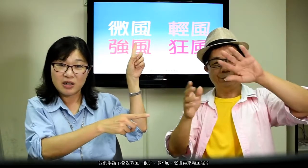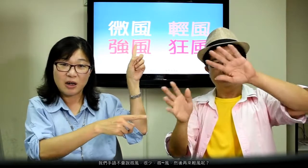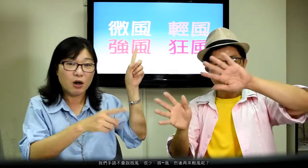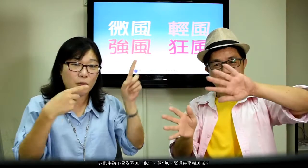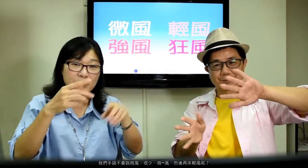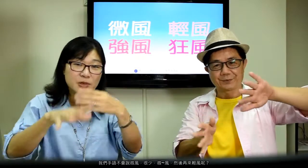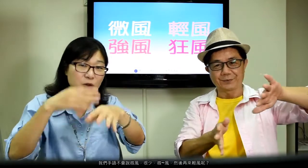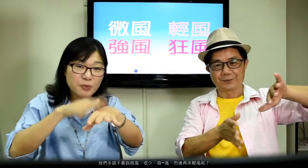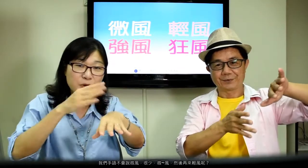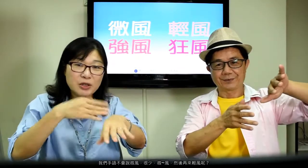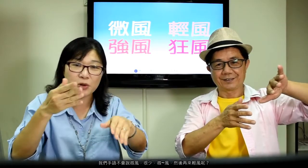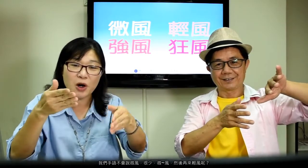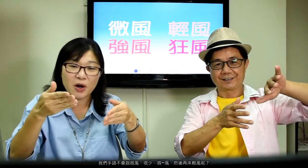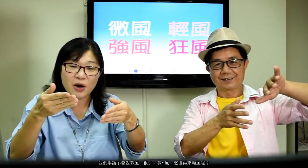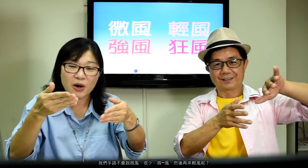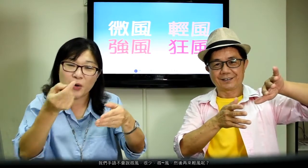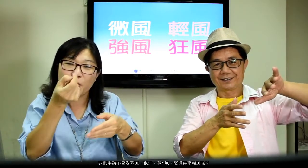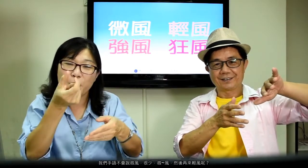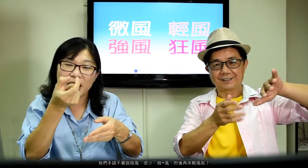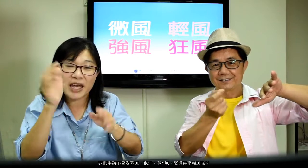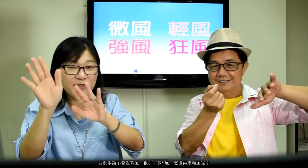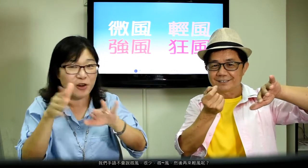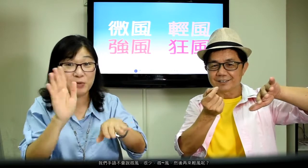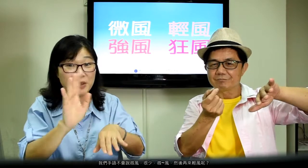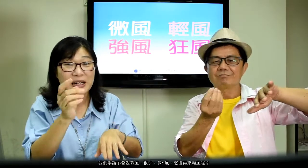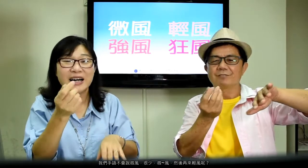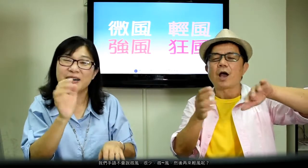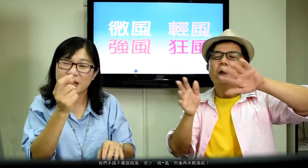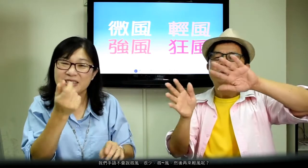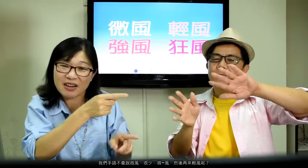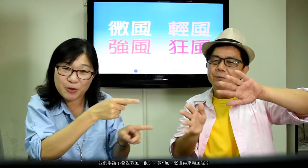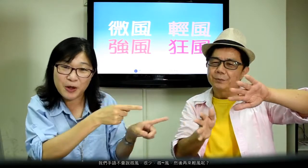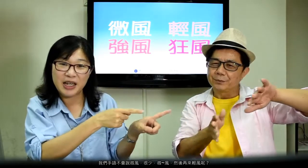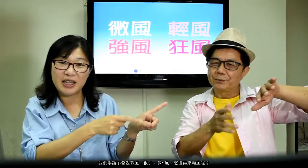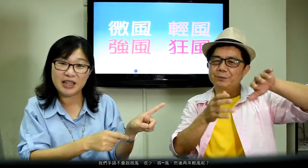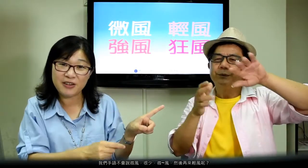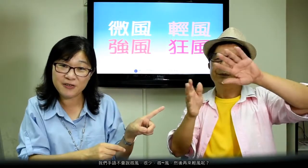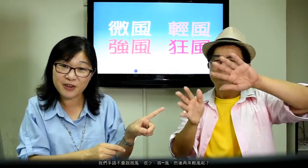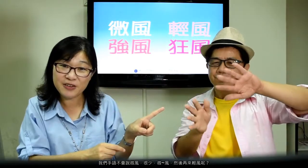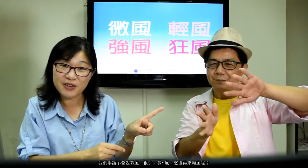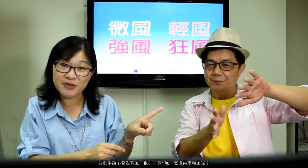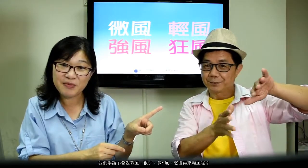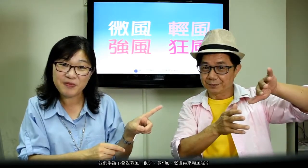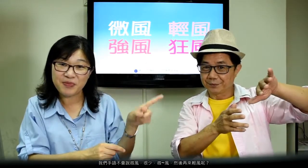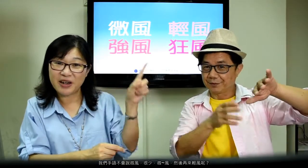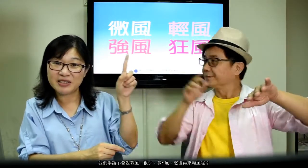哦，我们手语不会说微风，哦，很少微风，然后再